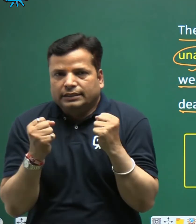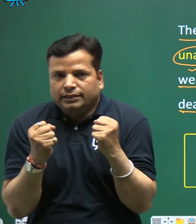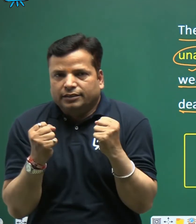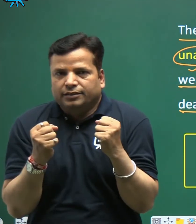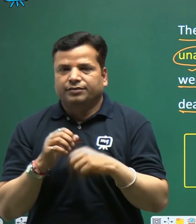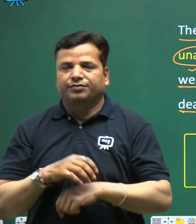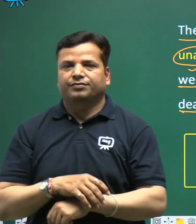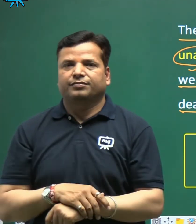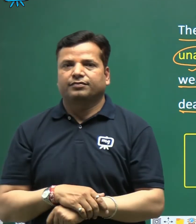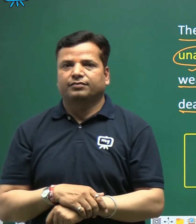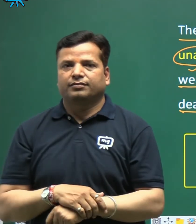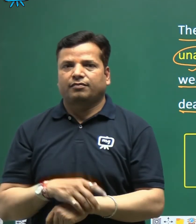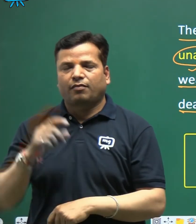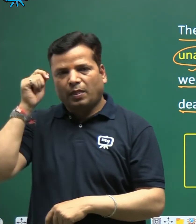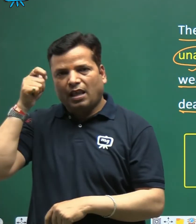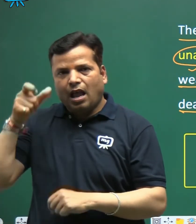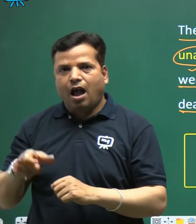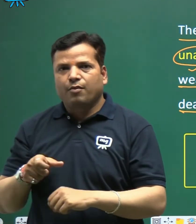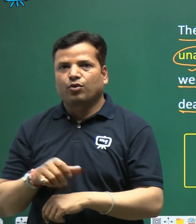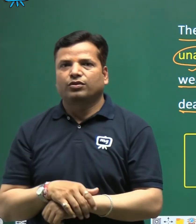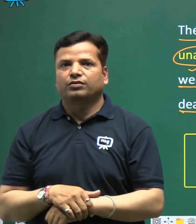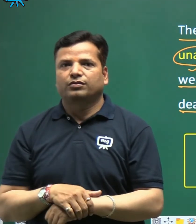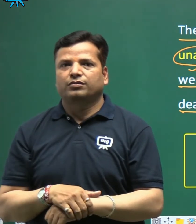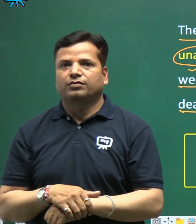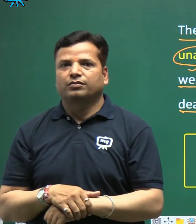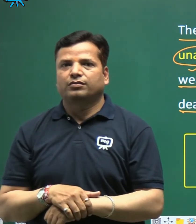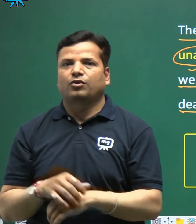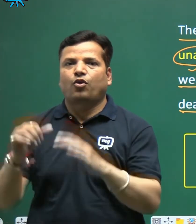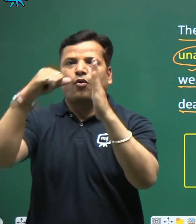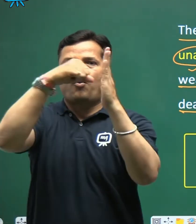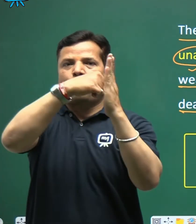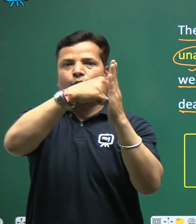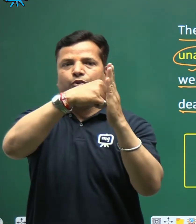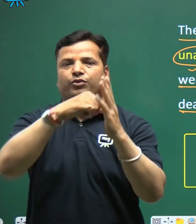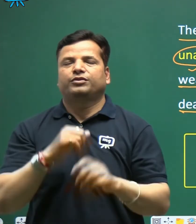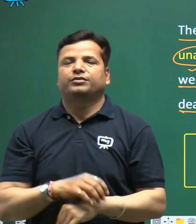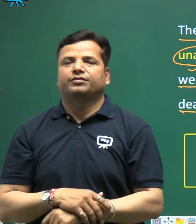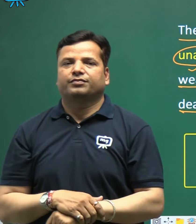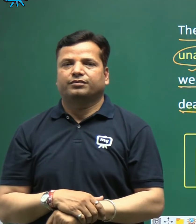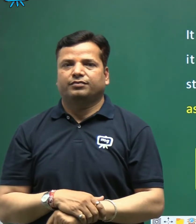ठंडा, approach, पहुँचना.